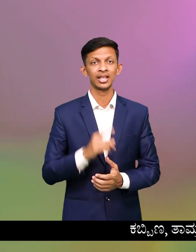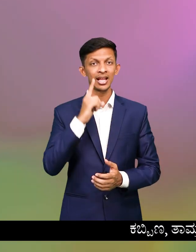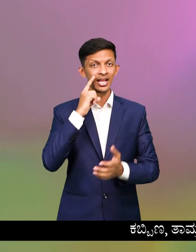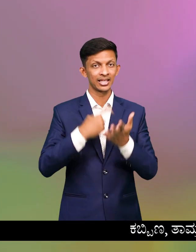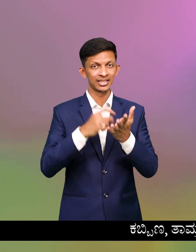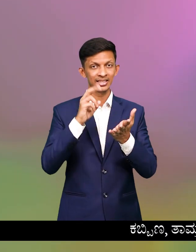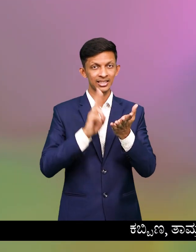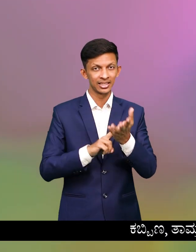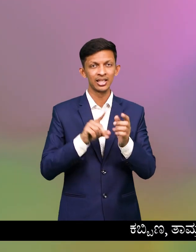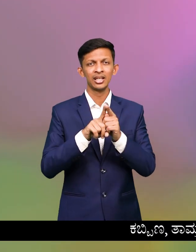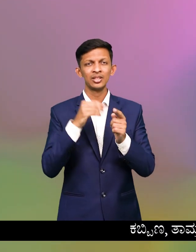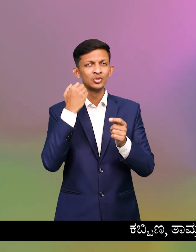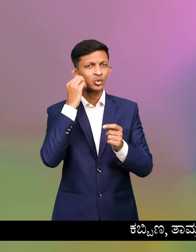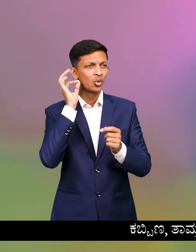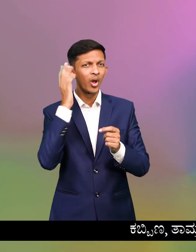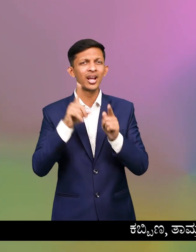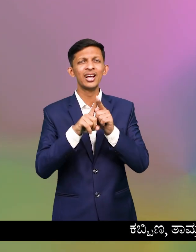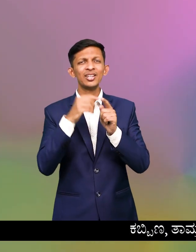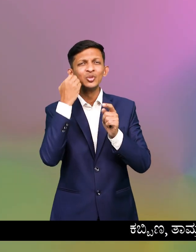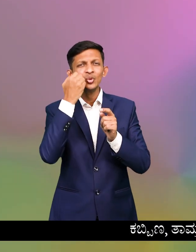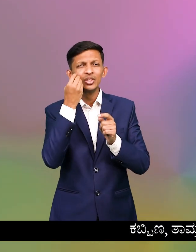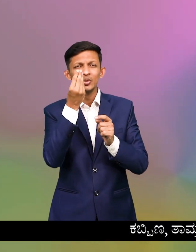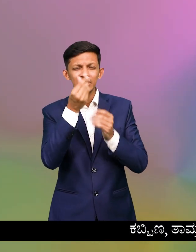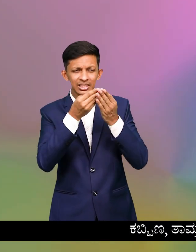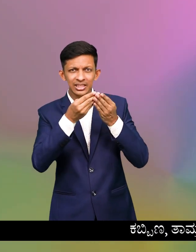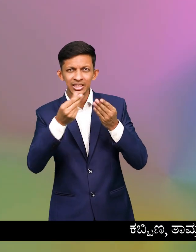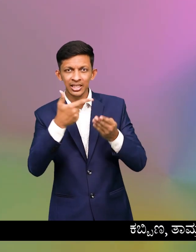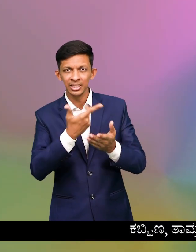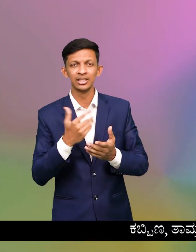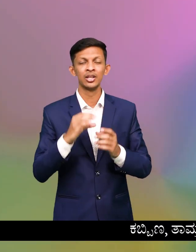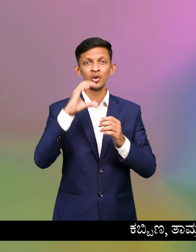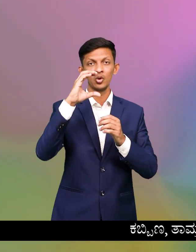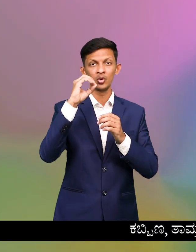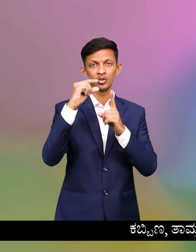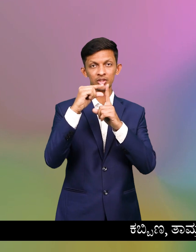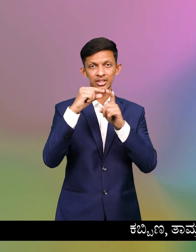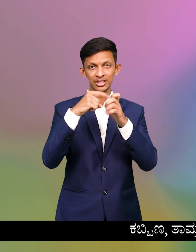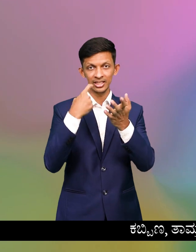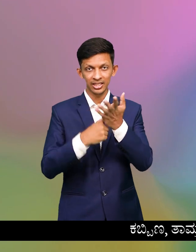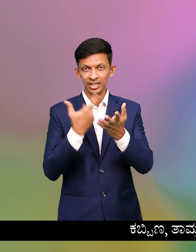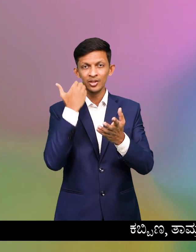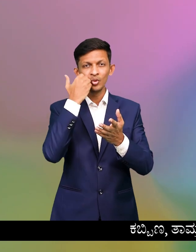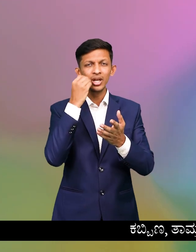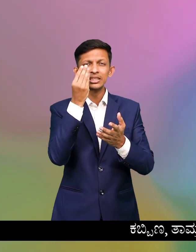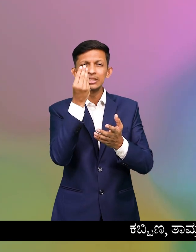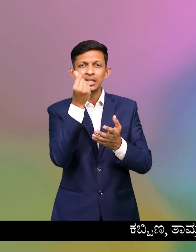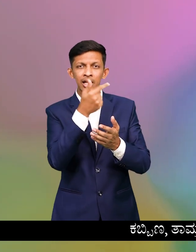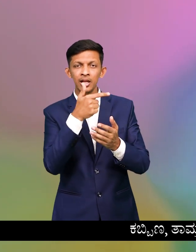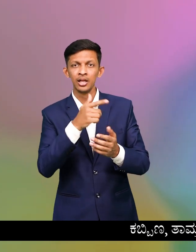ಕಬ್ಬಿಣ, ತಾಮ್ರ, ಸತ್ತು, ಅಲ್ಯೂಮಿನಿಯಂ, ಬೆಳ್ಳಿ, ಚಿನ್ನ